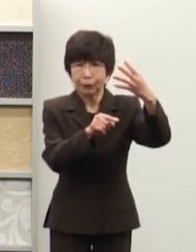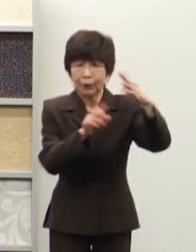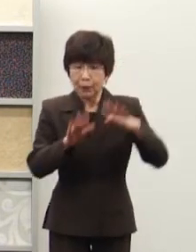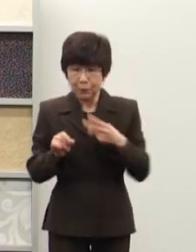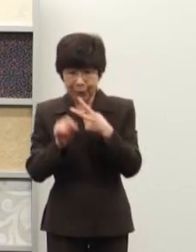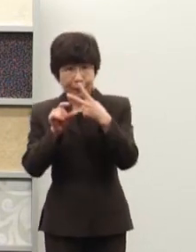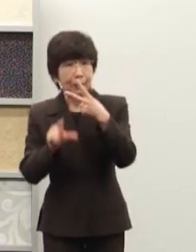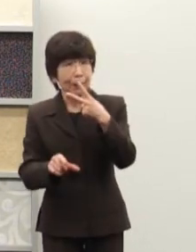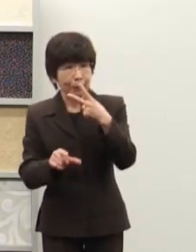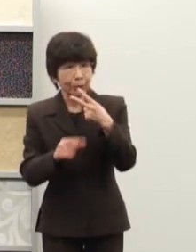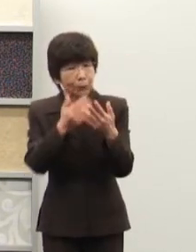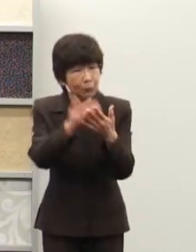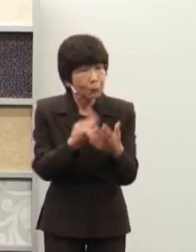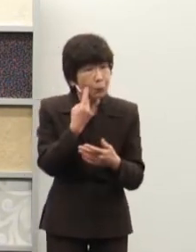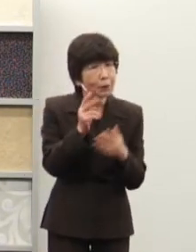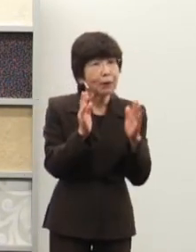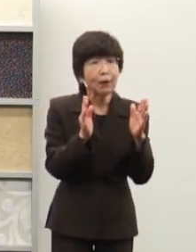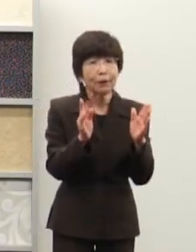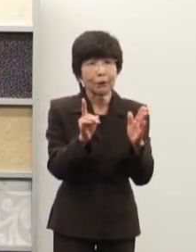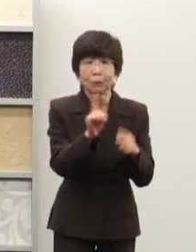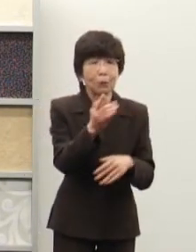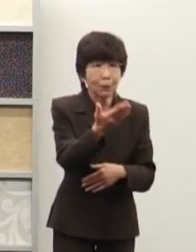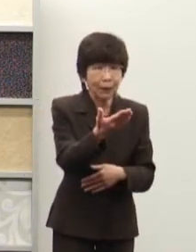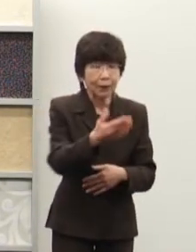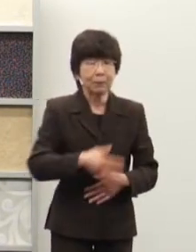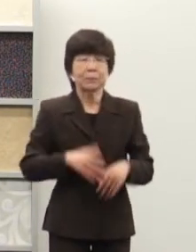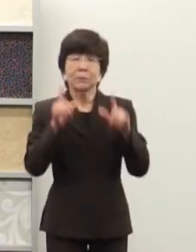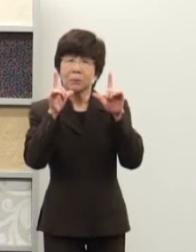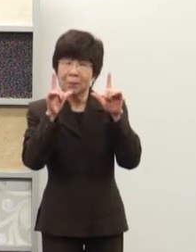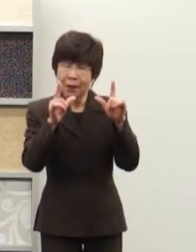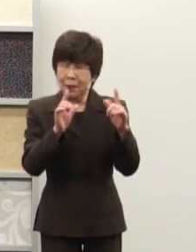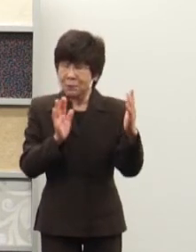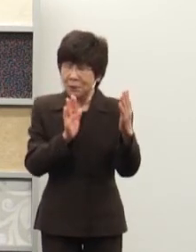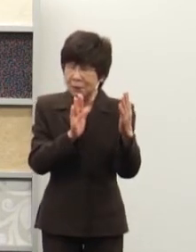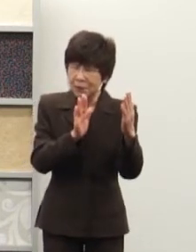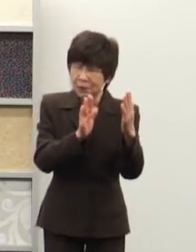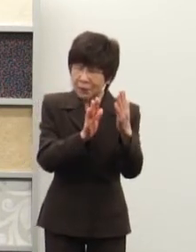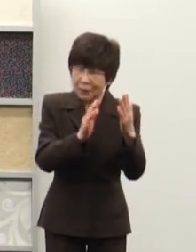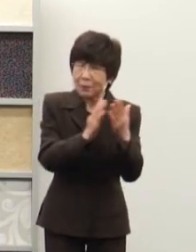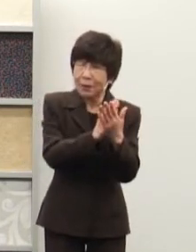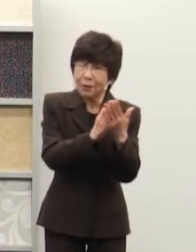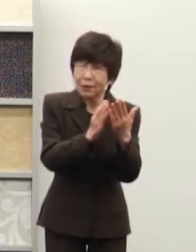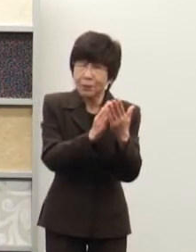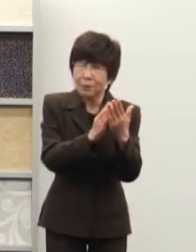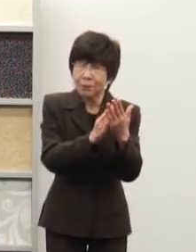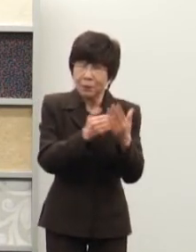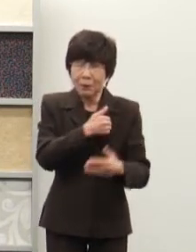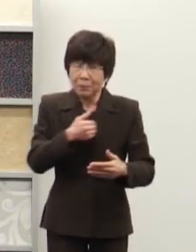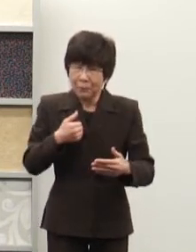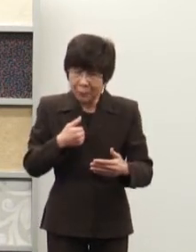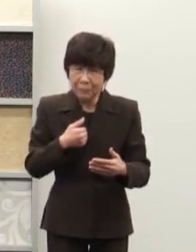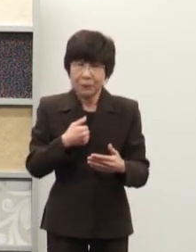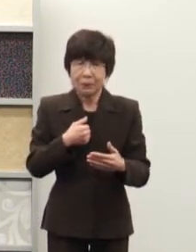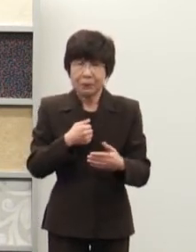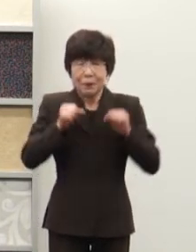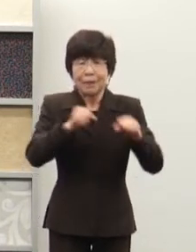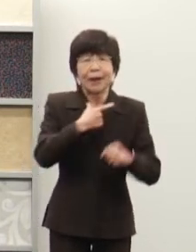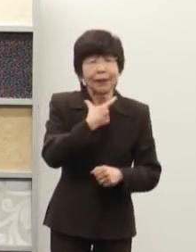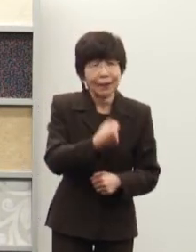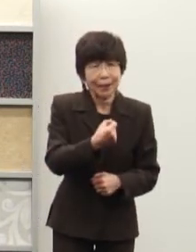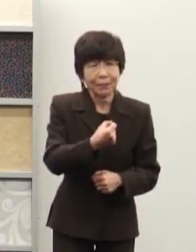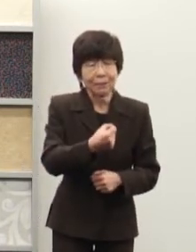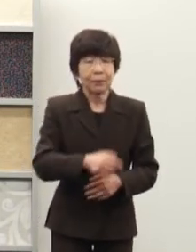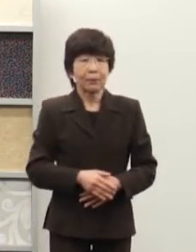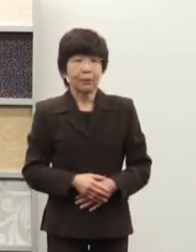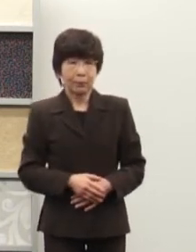について今どういうふうにお考えでしょうか。 ちょっとギリギリまで様子を見たいと思います。なるべくやりたい。 どれぐらいのタイミング